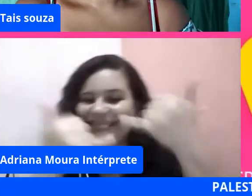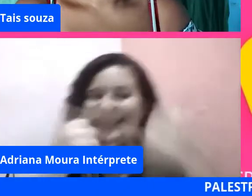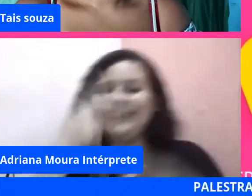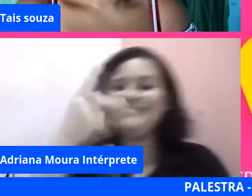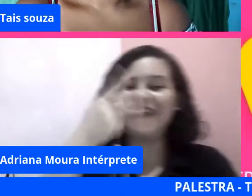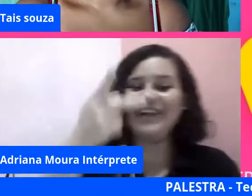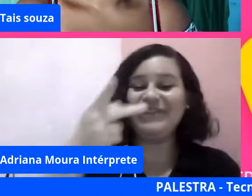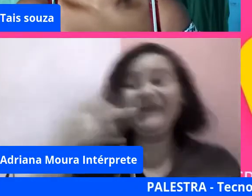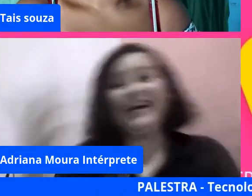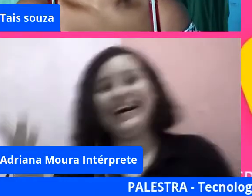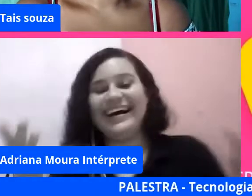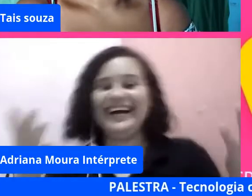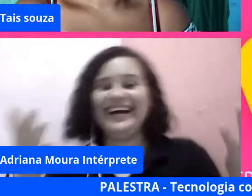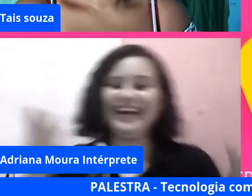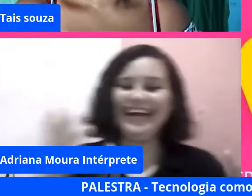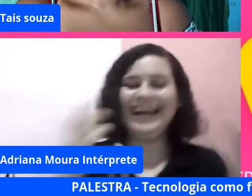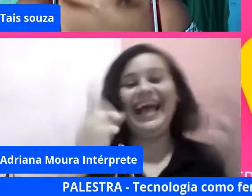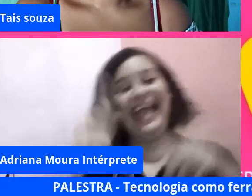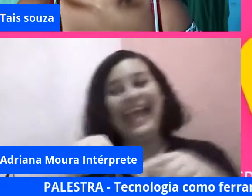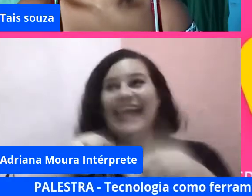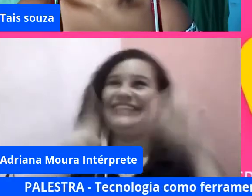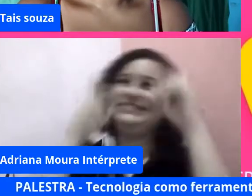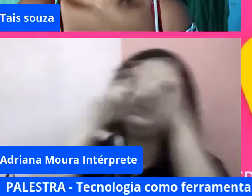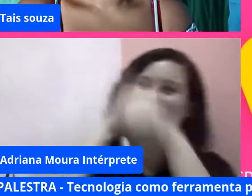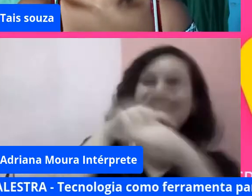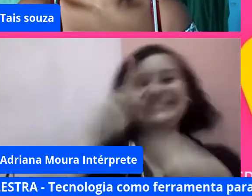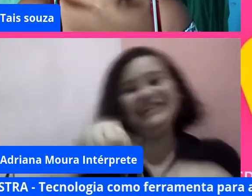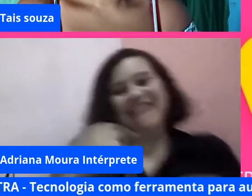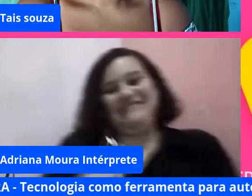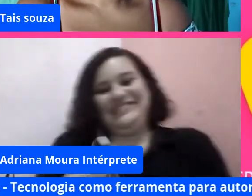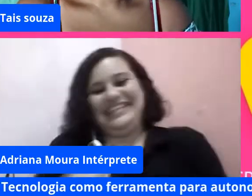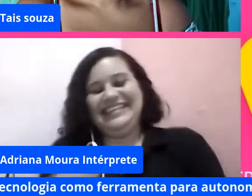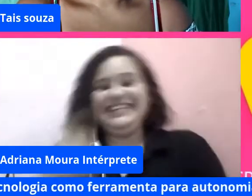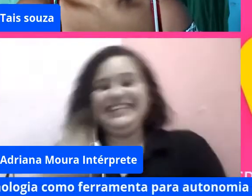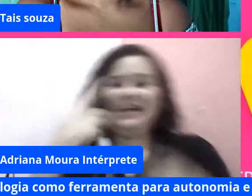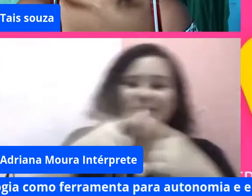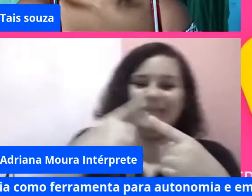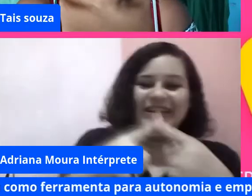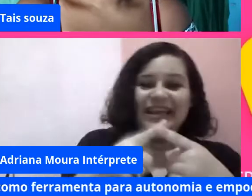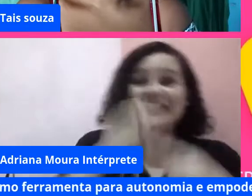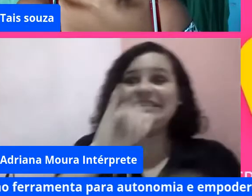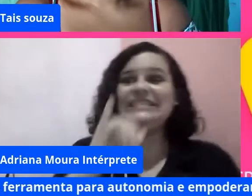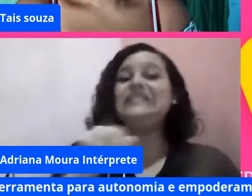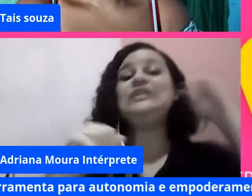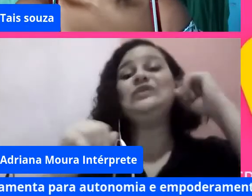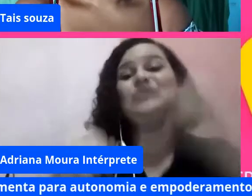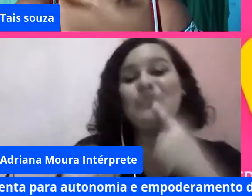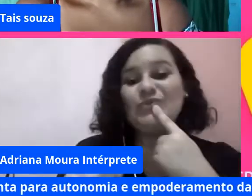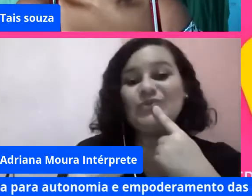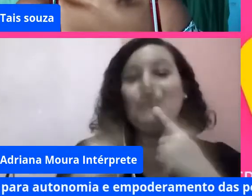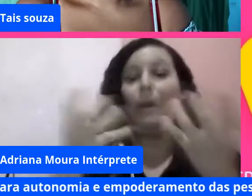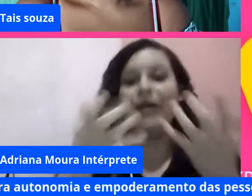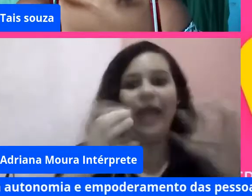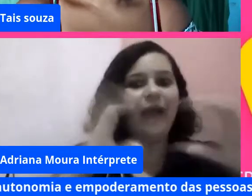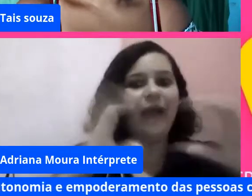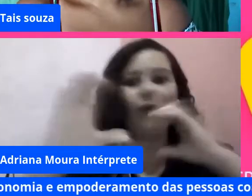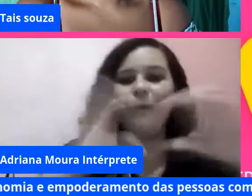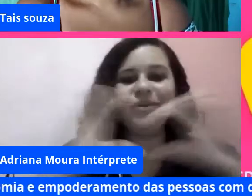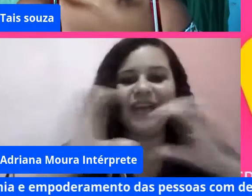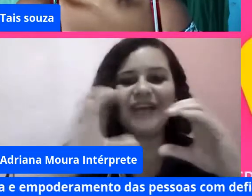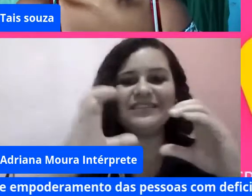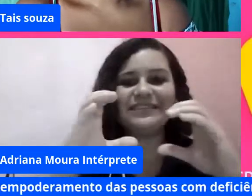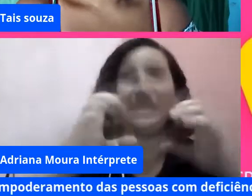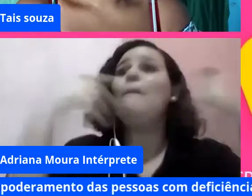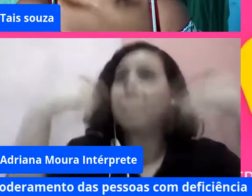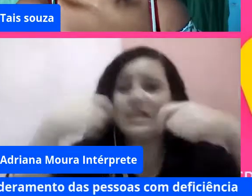falando que, né, é isso, né, é a vida real, ou seja, né, uma pessoa surda muitas vezes quer se comunicar, quer falar